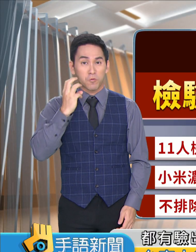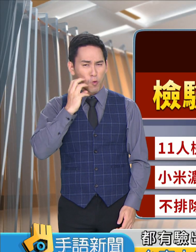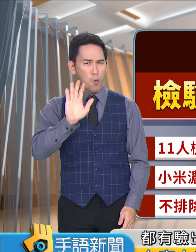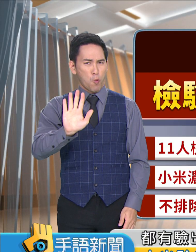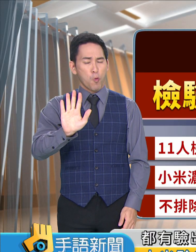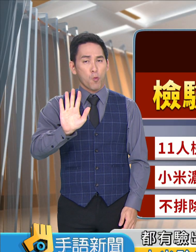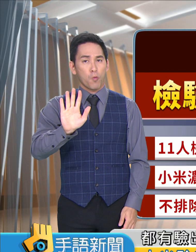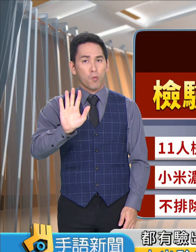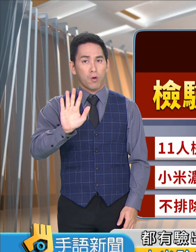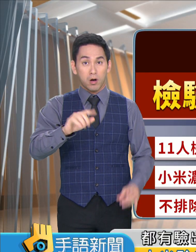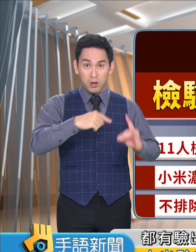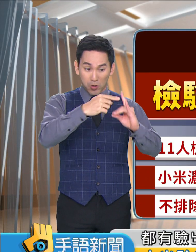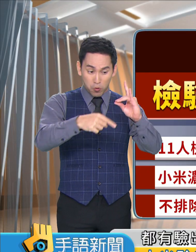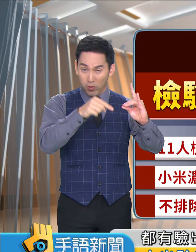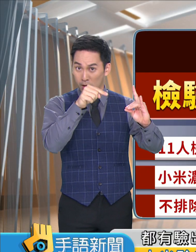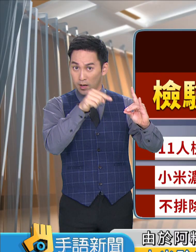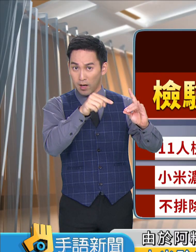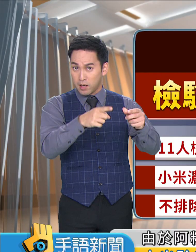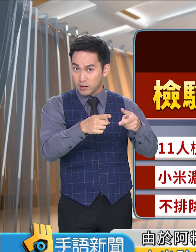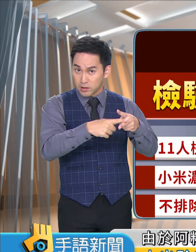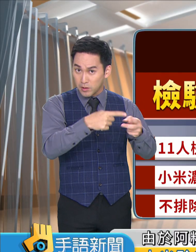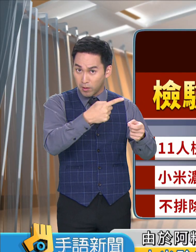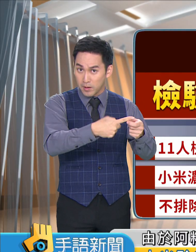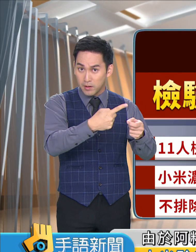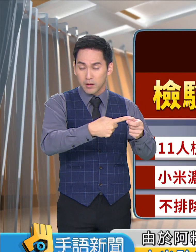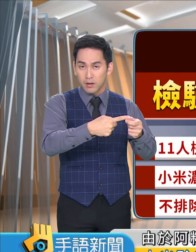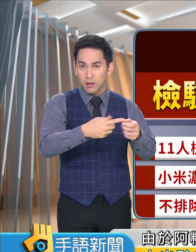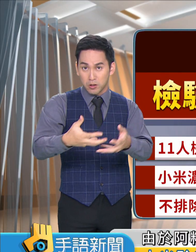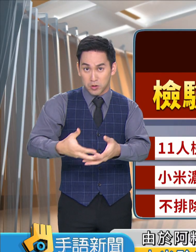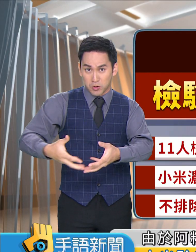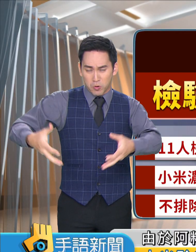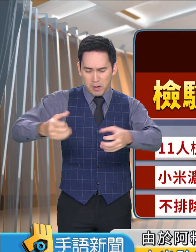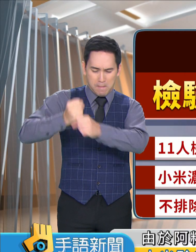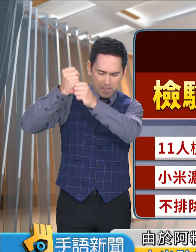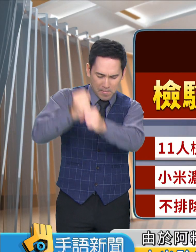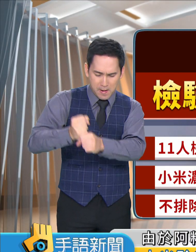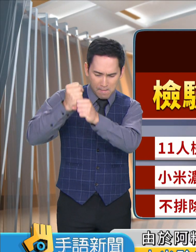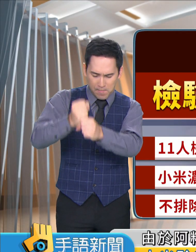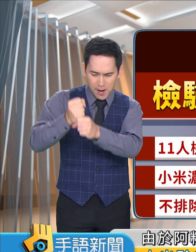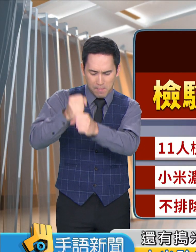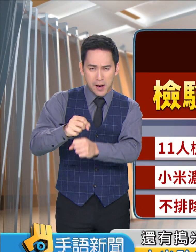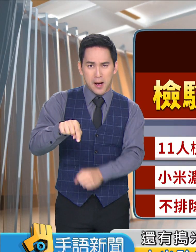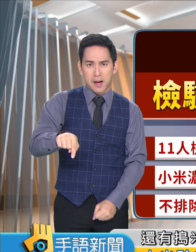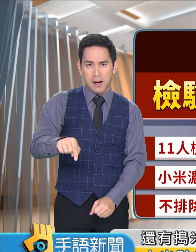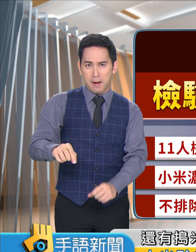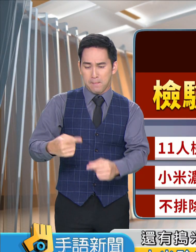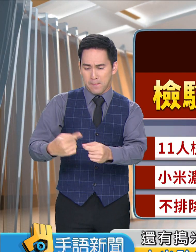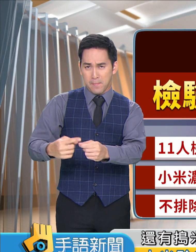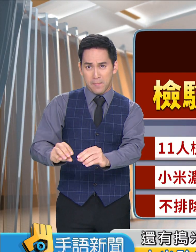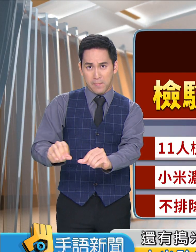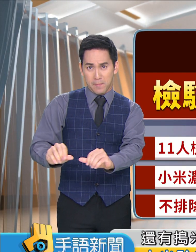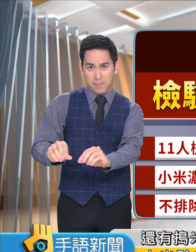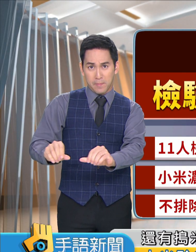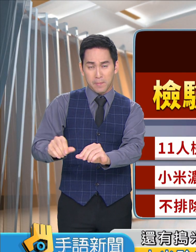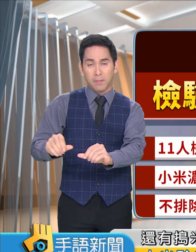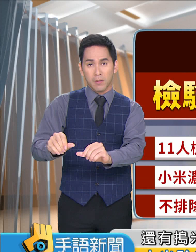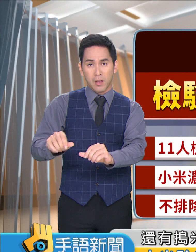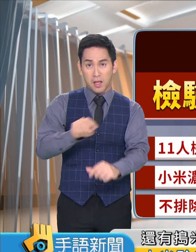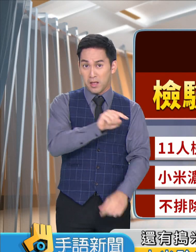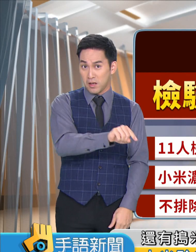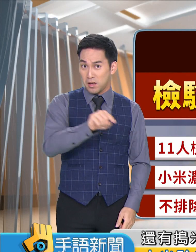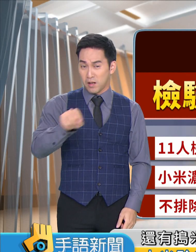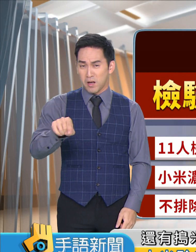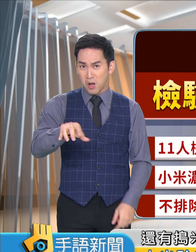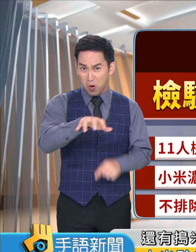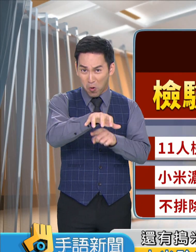松。而由于阿伯里面的小米还有稻米臼内残留的小米粉都验